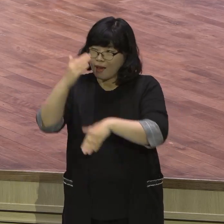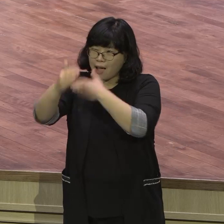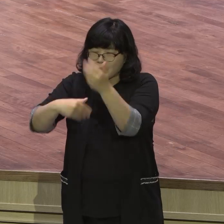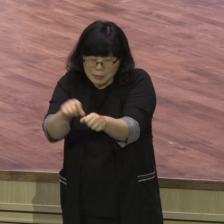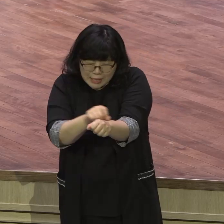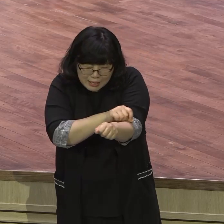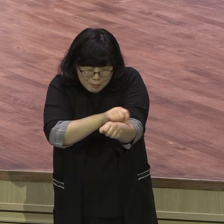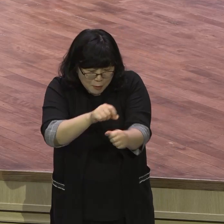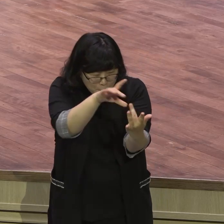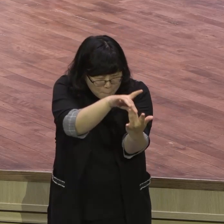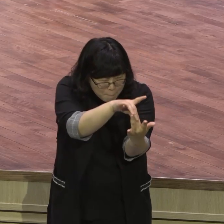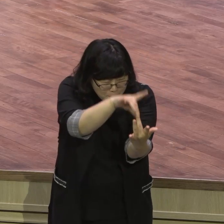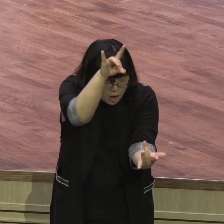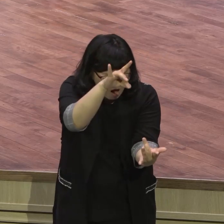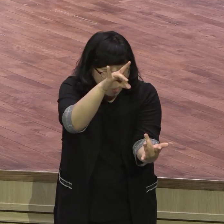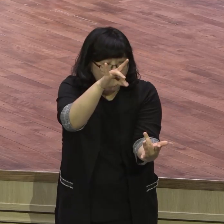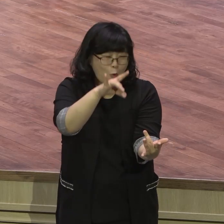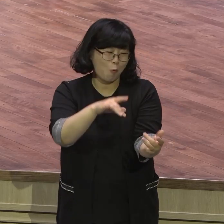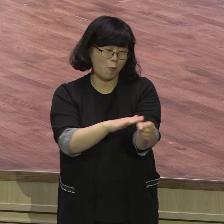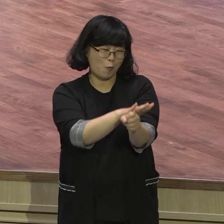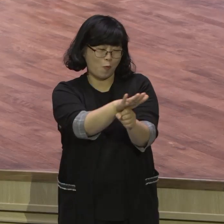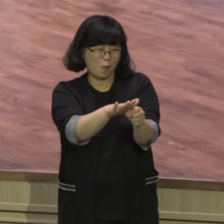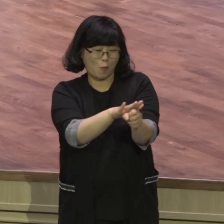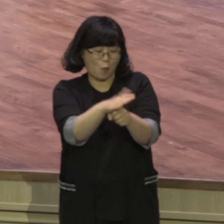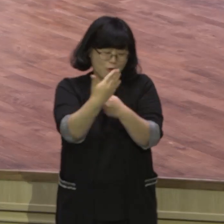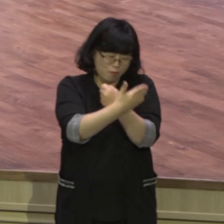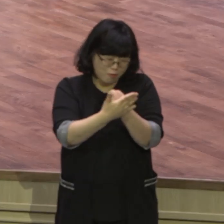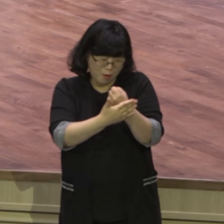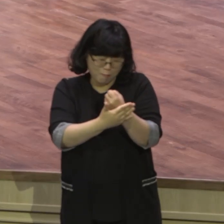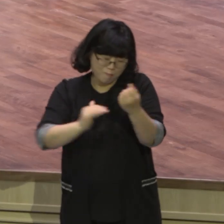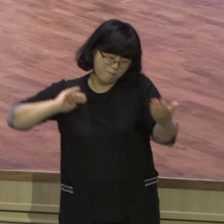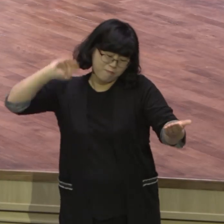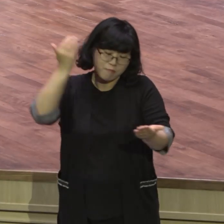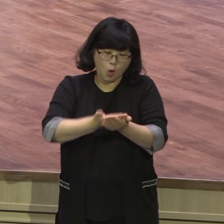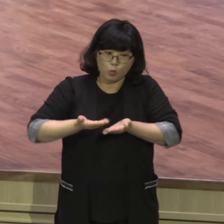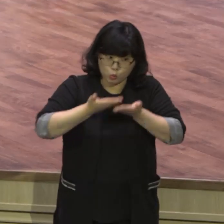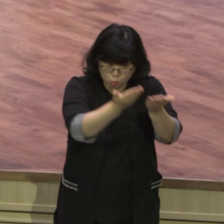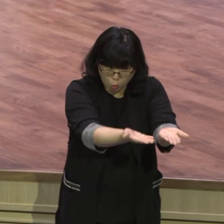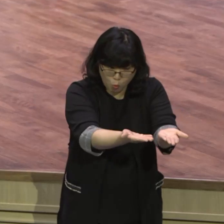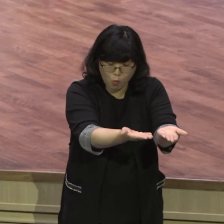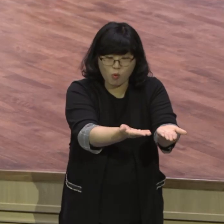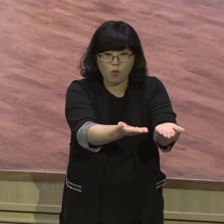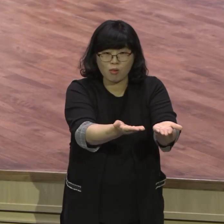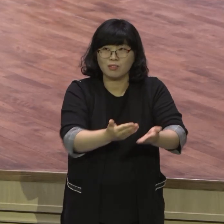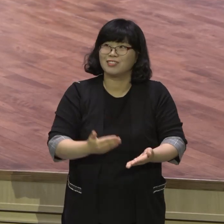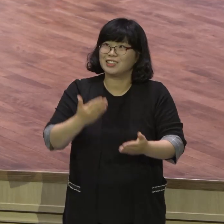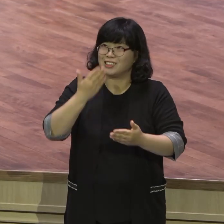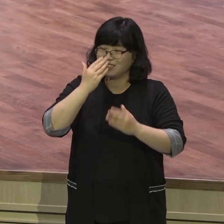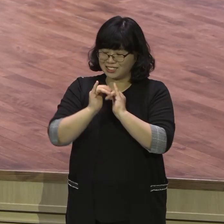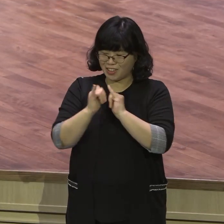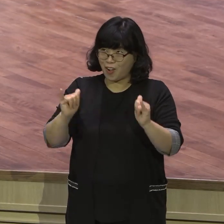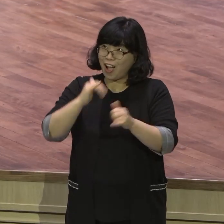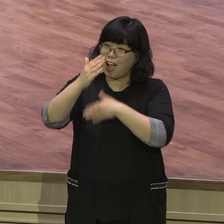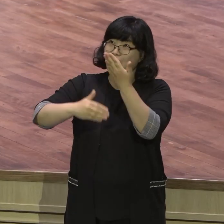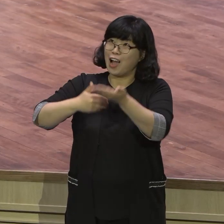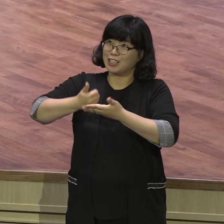은혜, 특별히 선택을 받아서 하나님의 백성이 되었는데도 불구하고